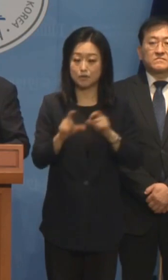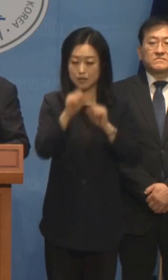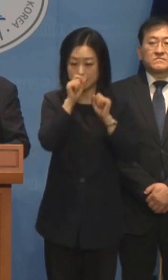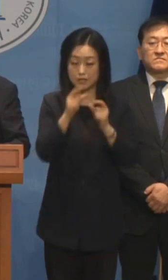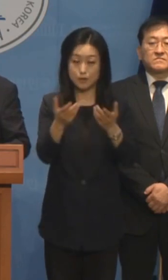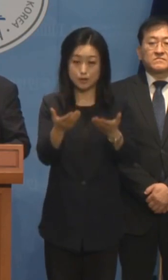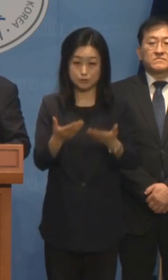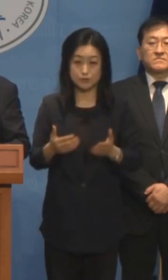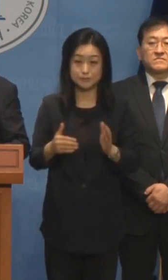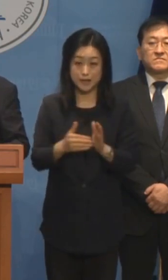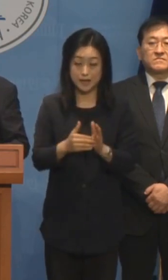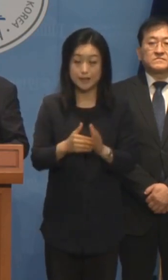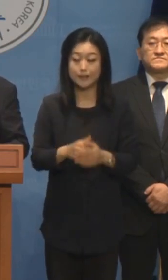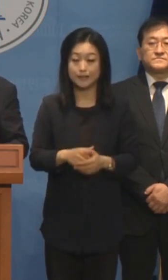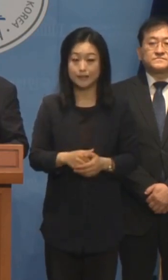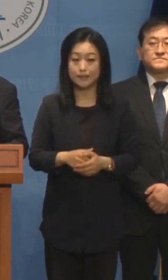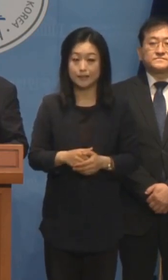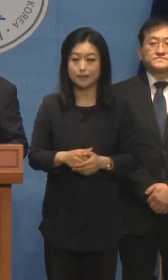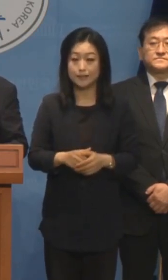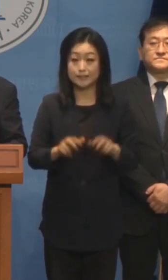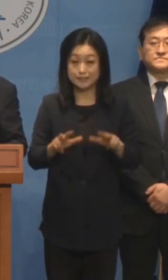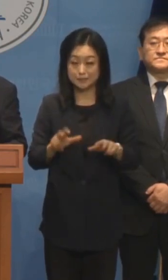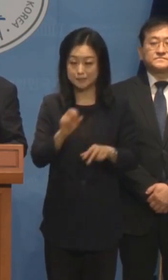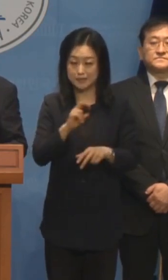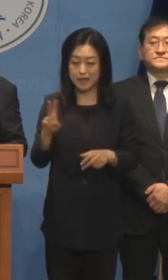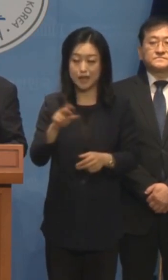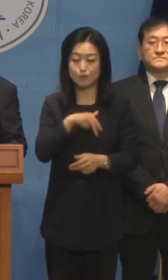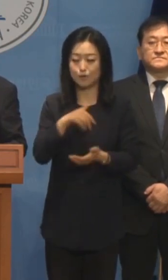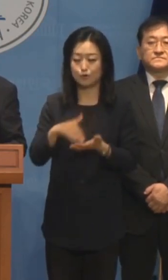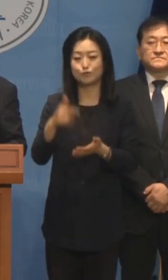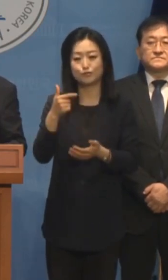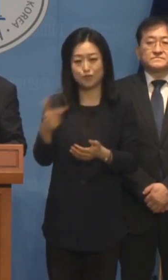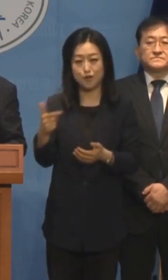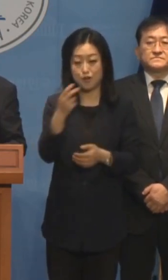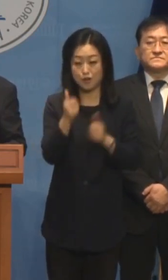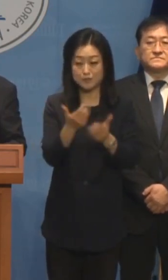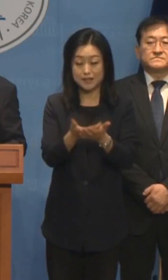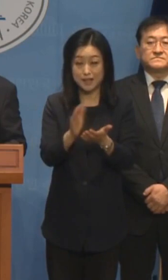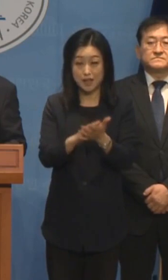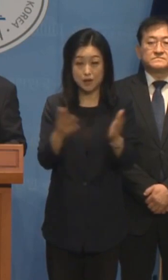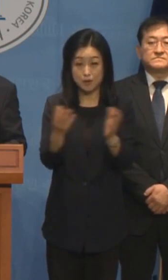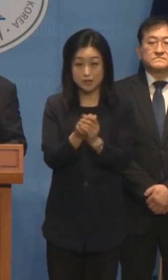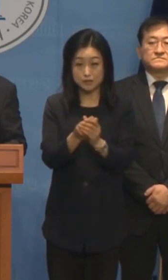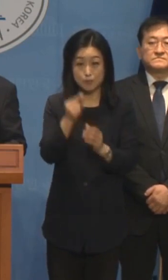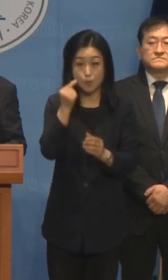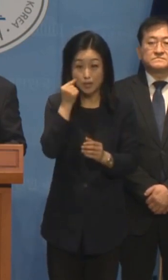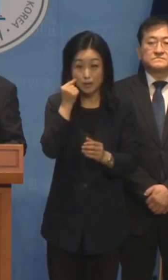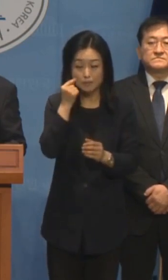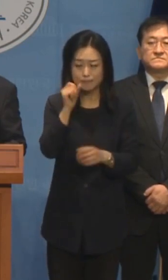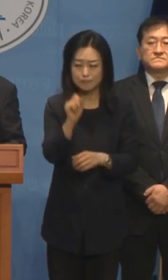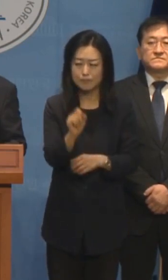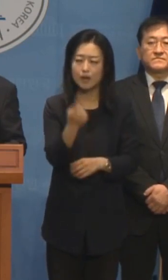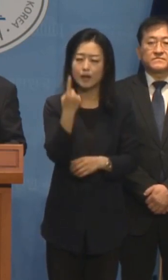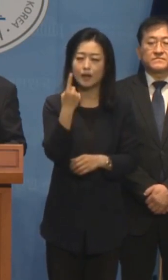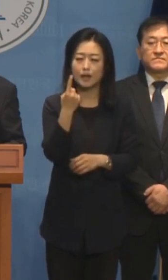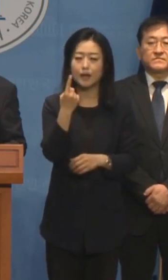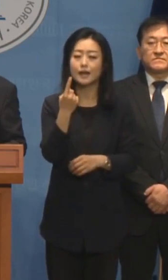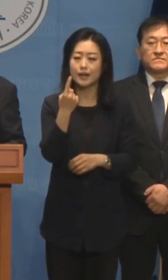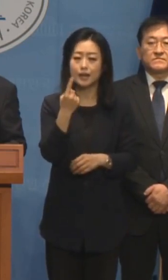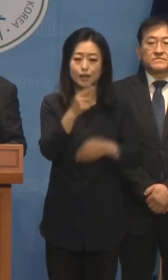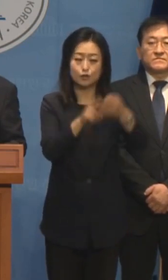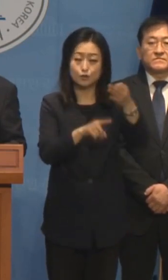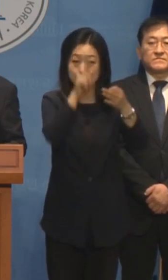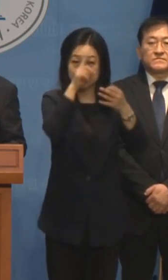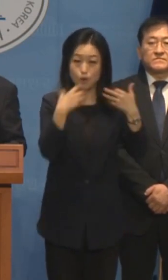주셔서 다수당이 되었습니다. 이번에도 검찰개혁을 완성하지 못한다면 국민들께서는 윤석열